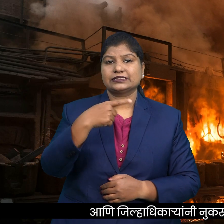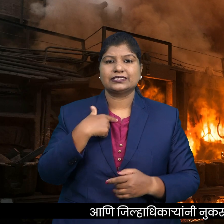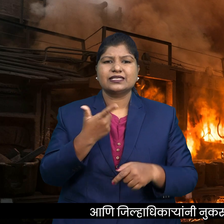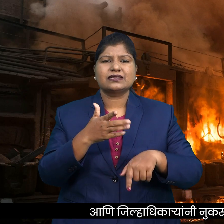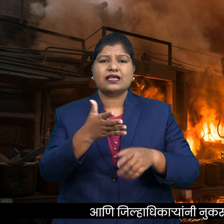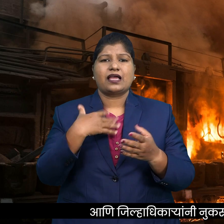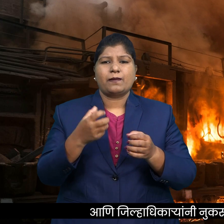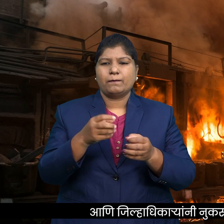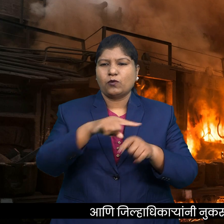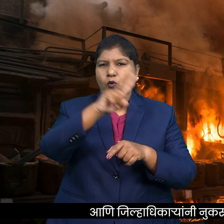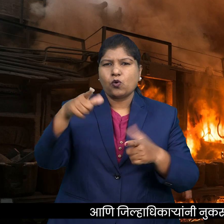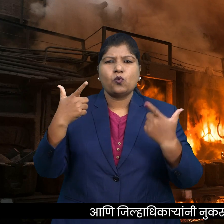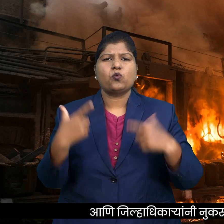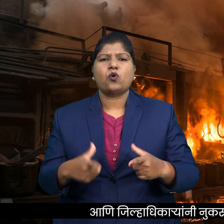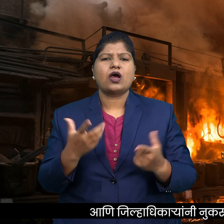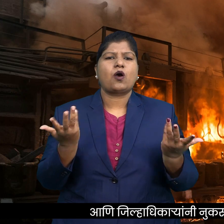केली.